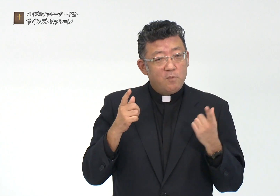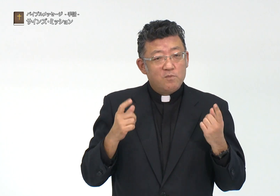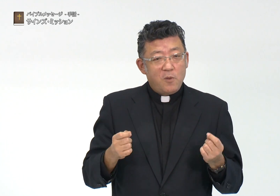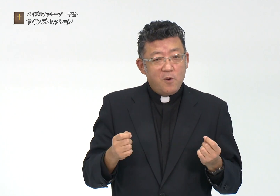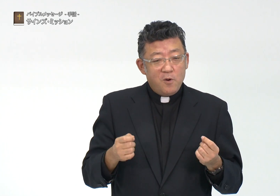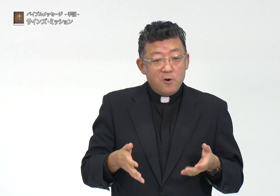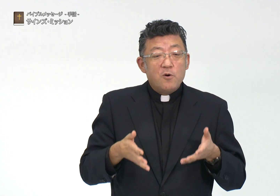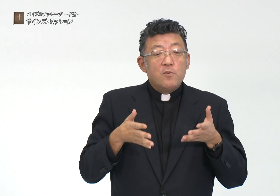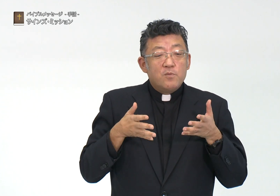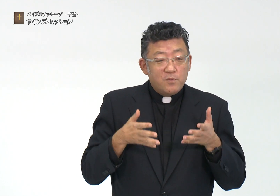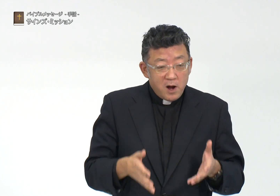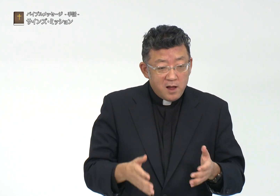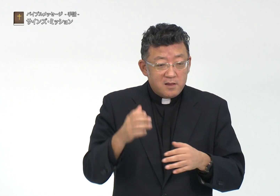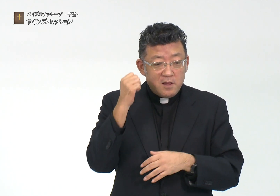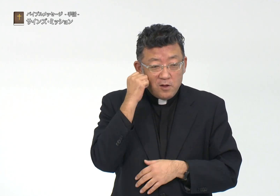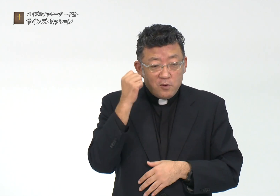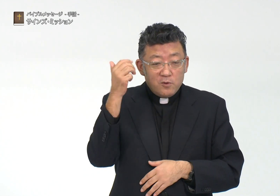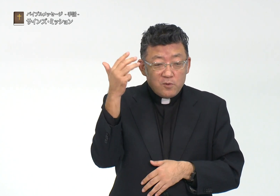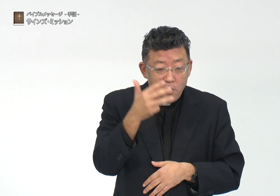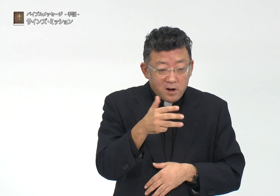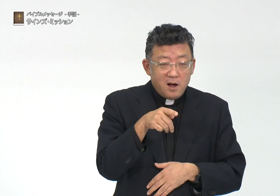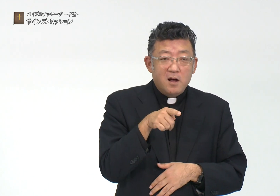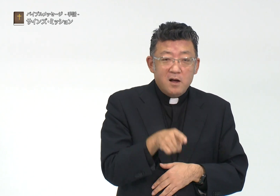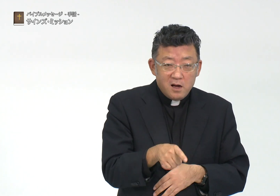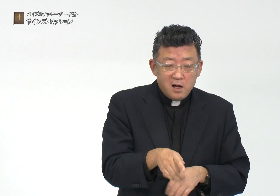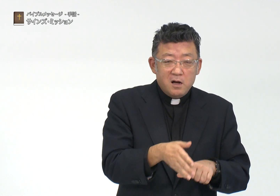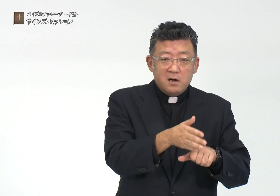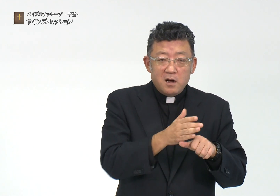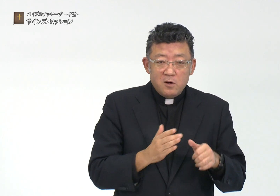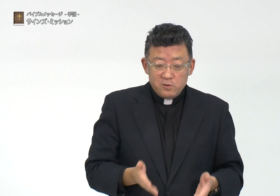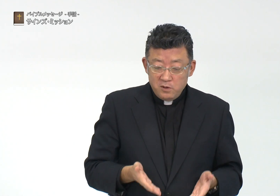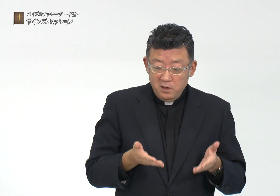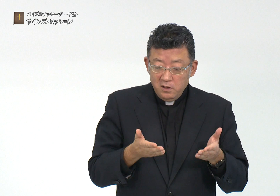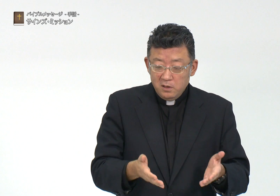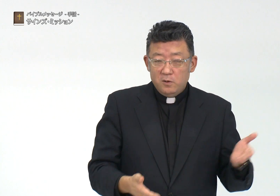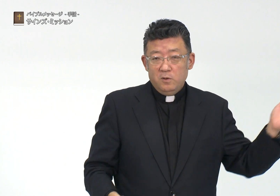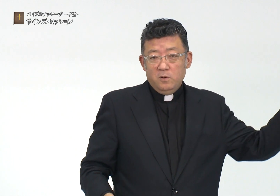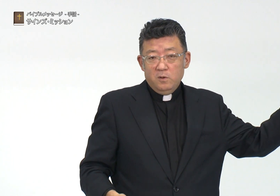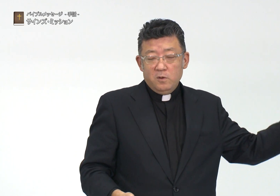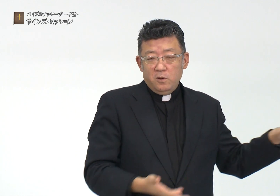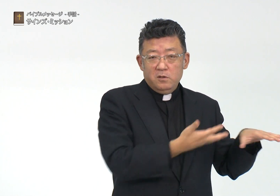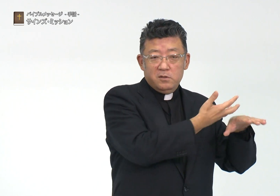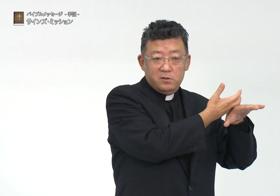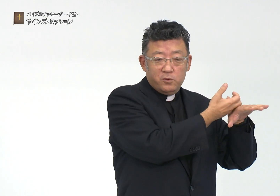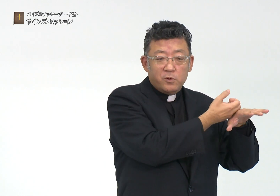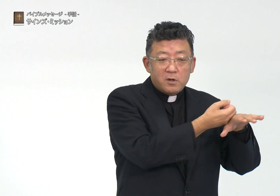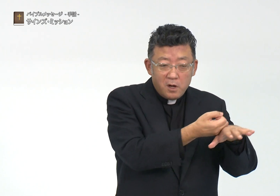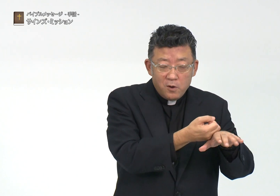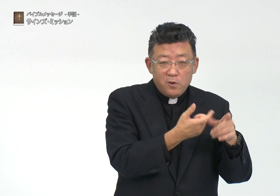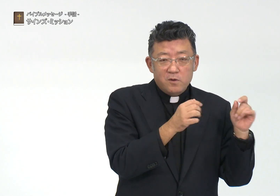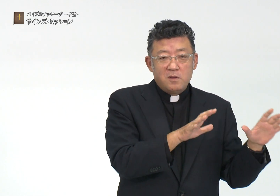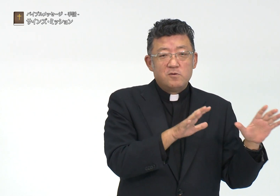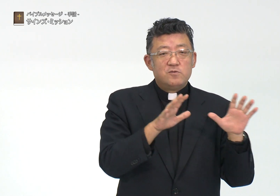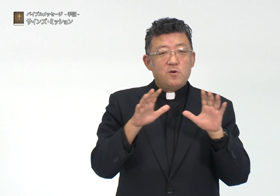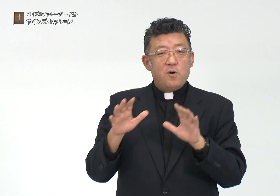レビ記12章3節に生まれて8日に割礼を施すとあり